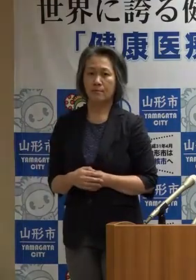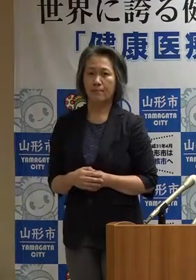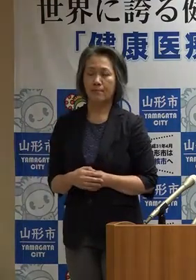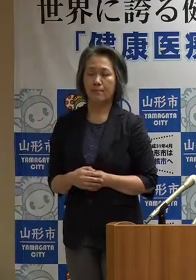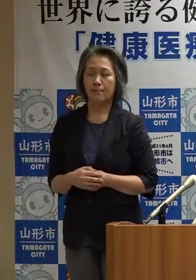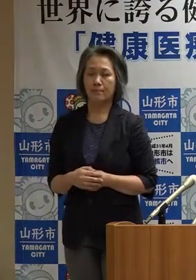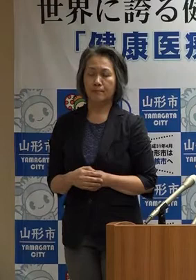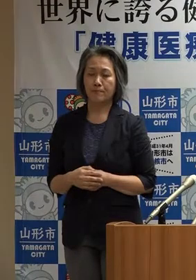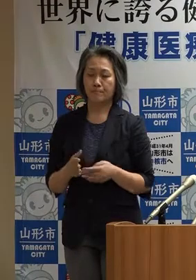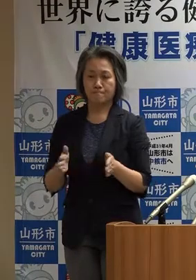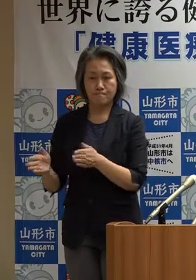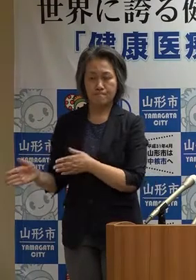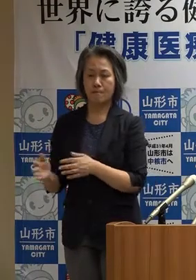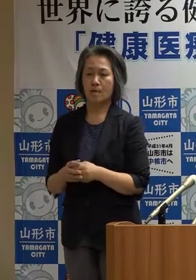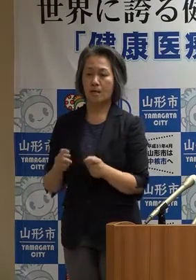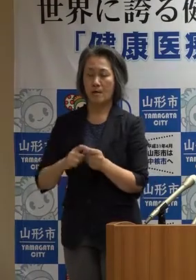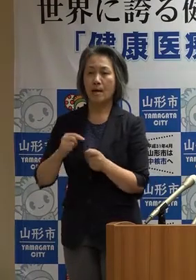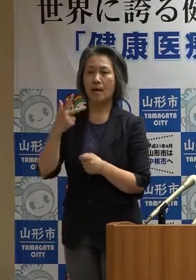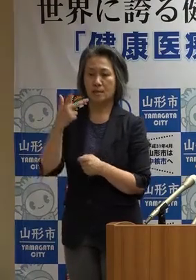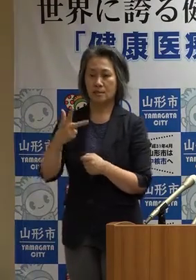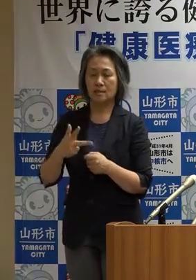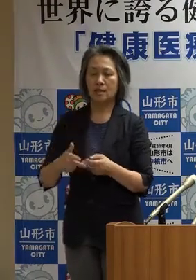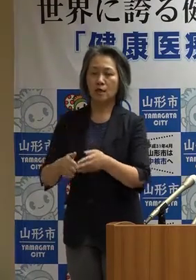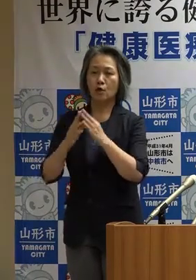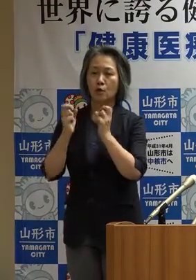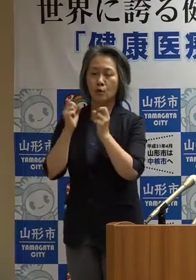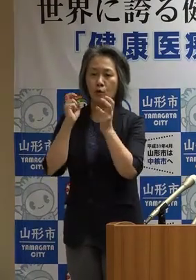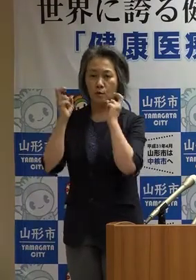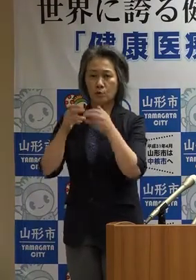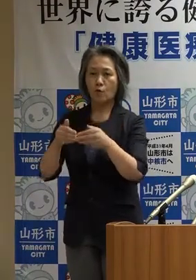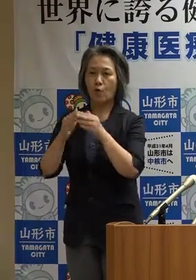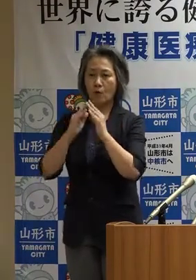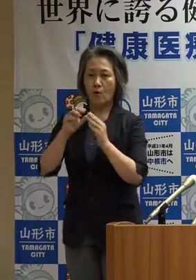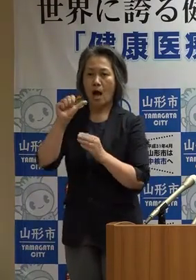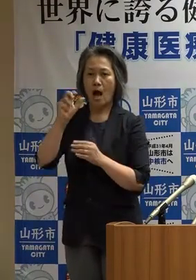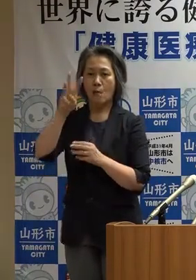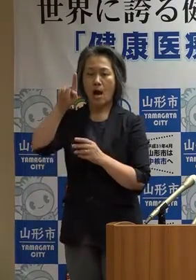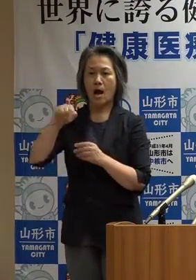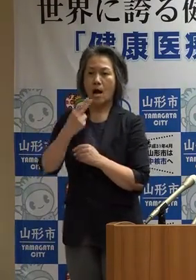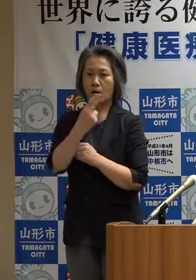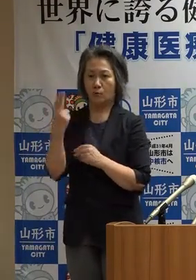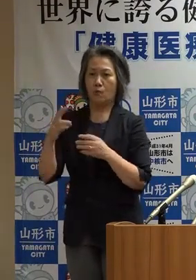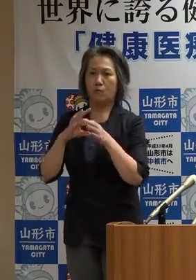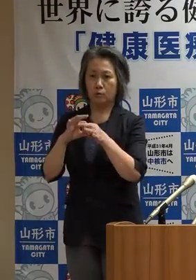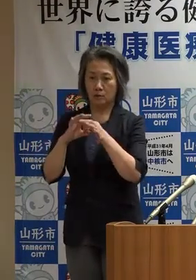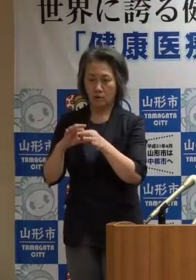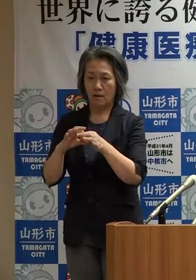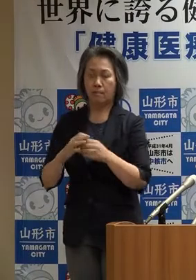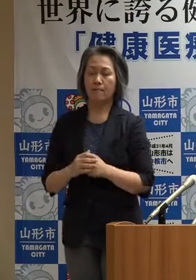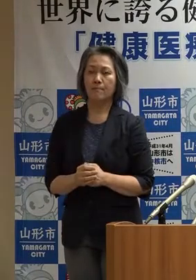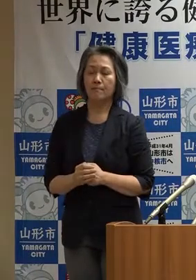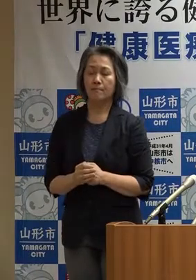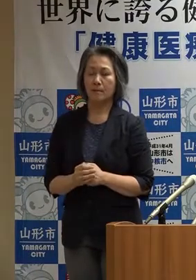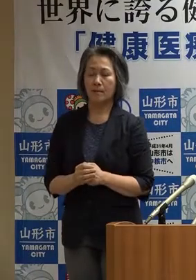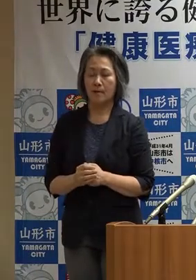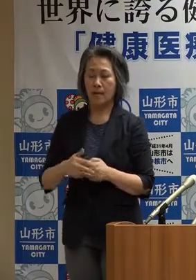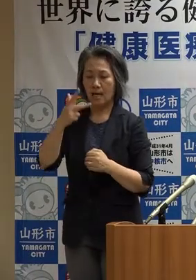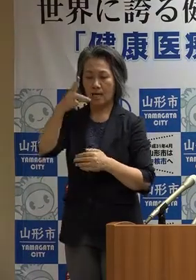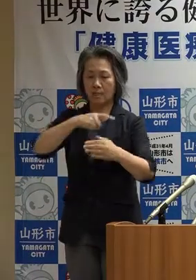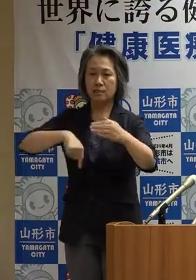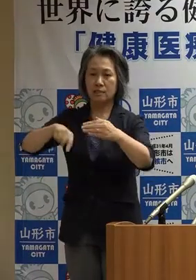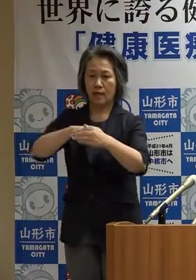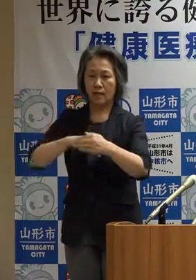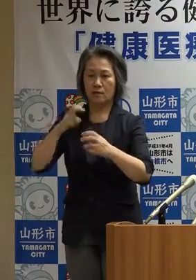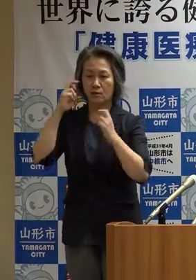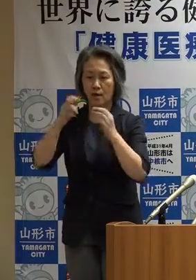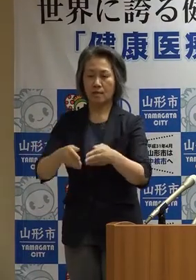続きまして、山形市創業アワード2018の開催について発表いたします。市内での企業